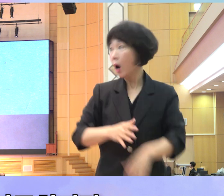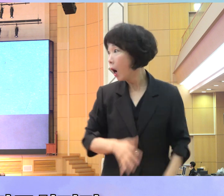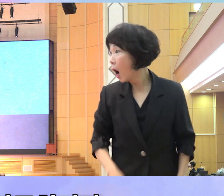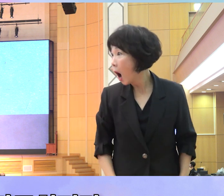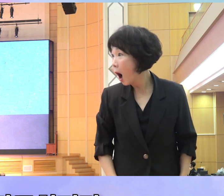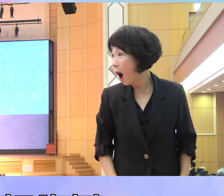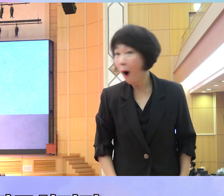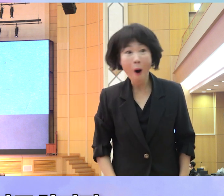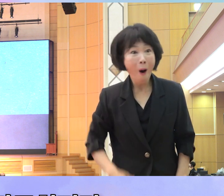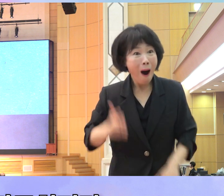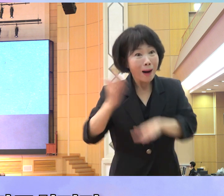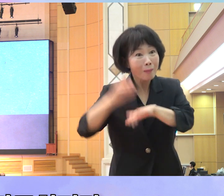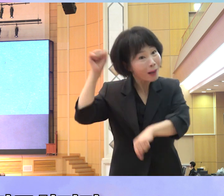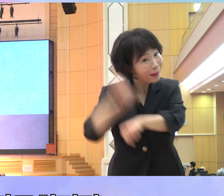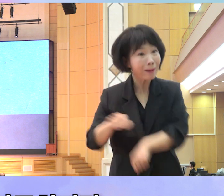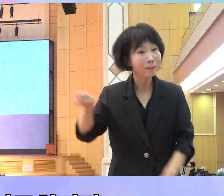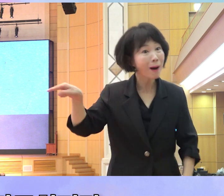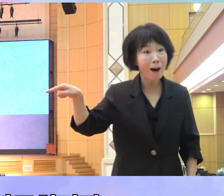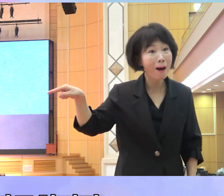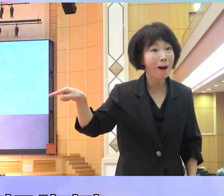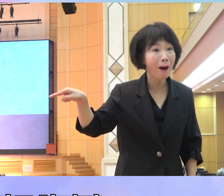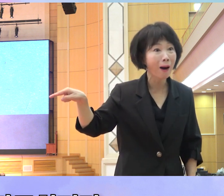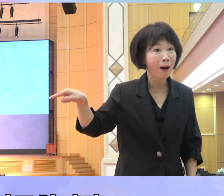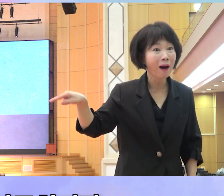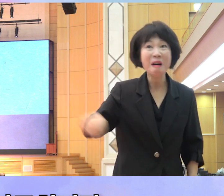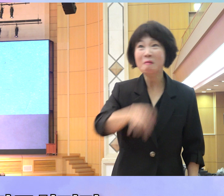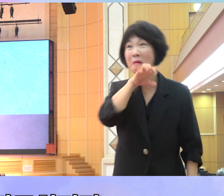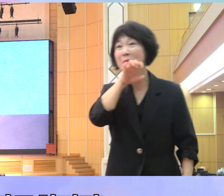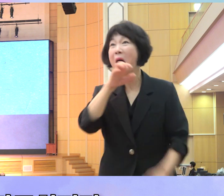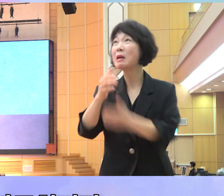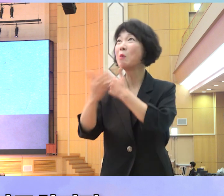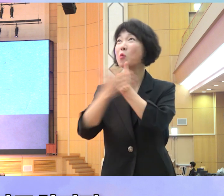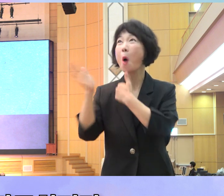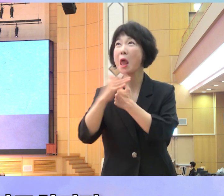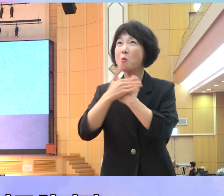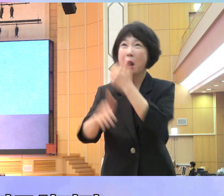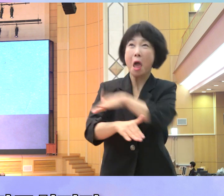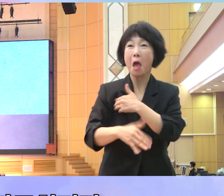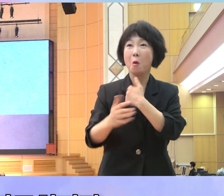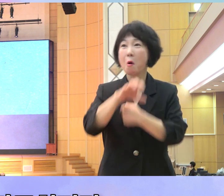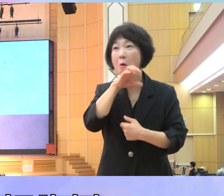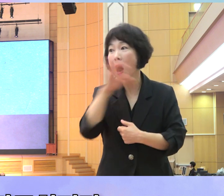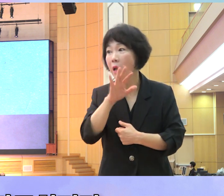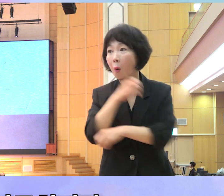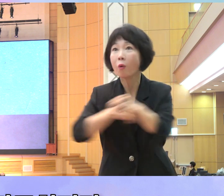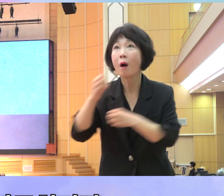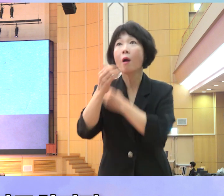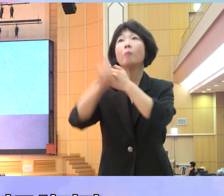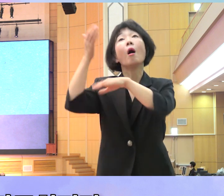없지요? 네? 이 자리에 와서 앉아 계신데 생명 지장 없잖아요.